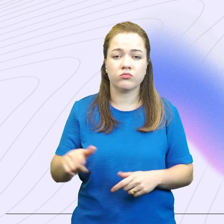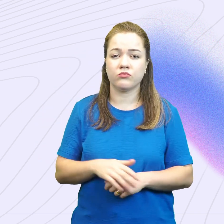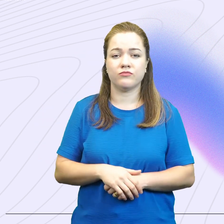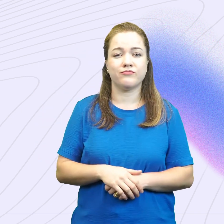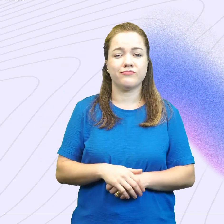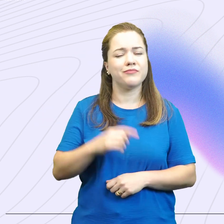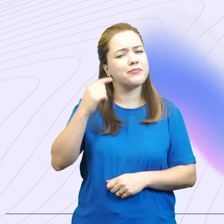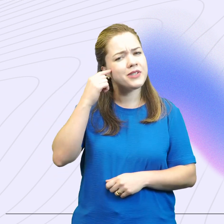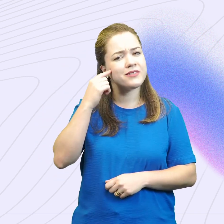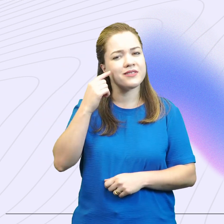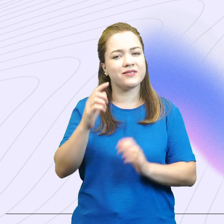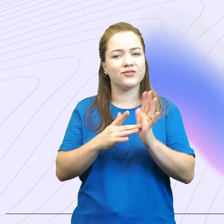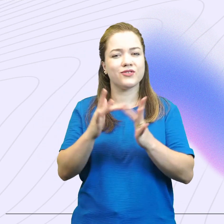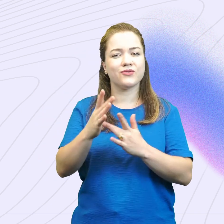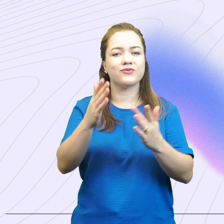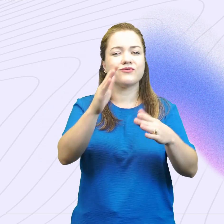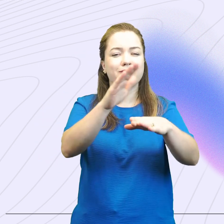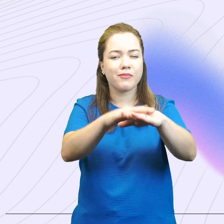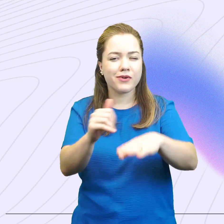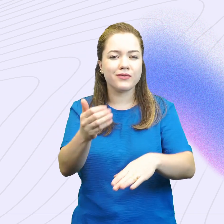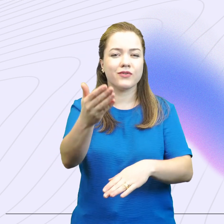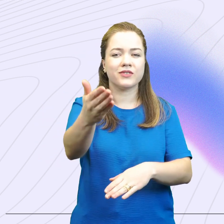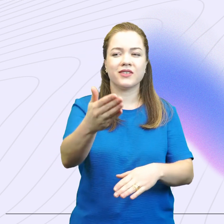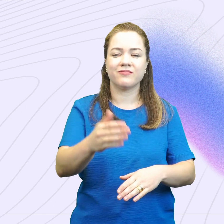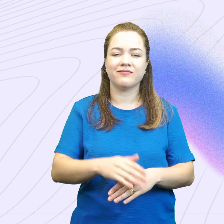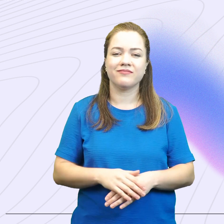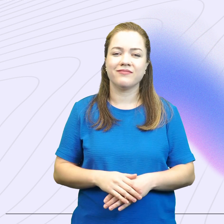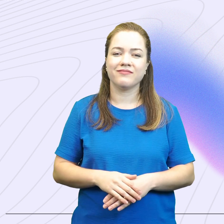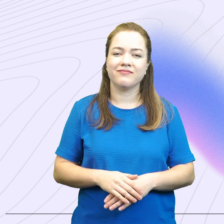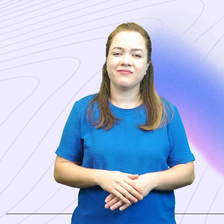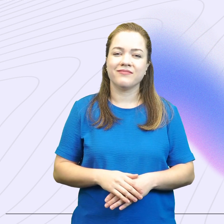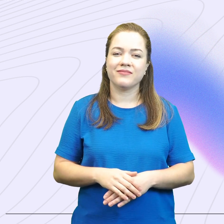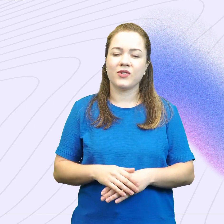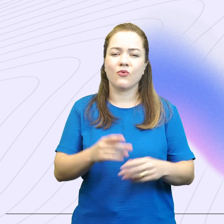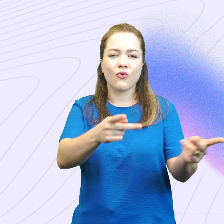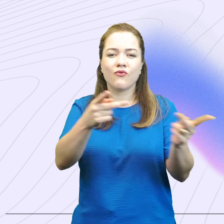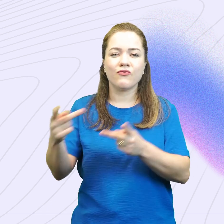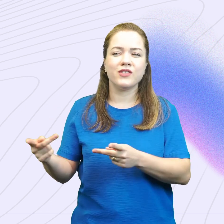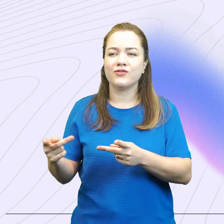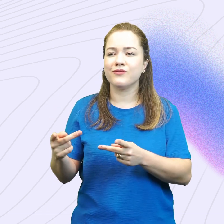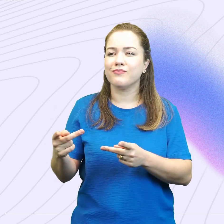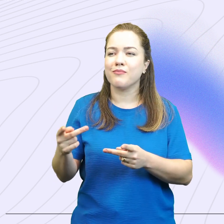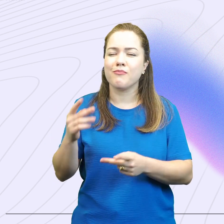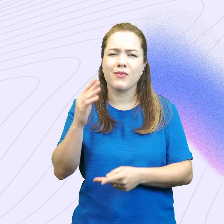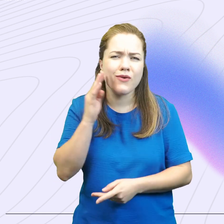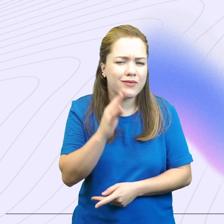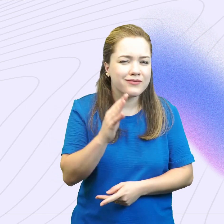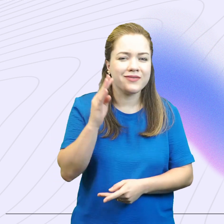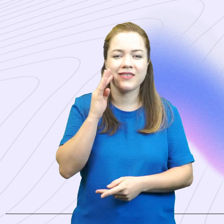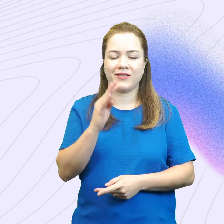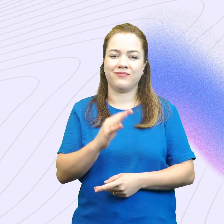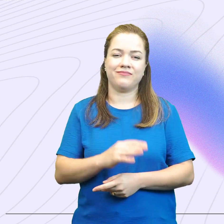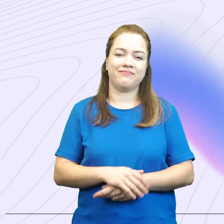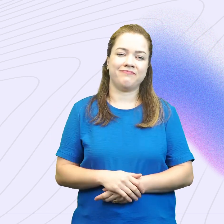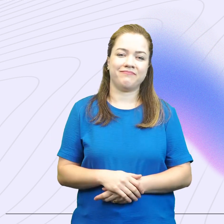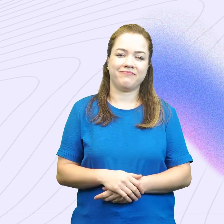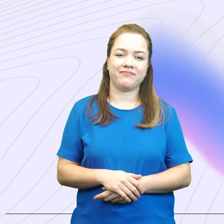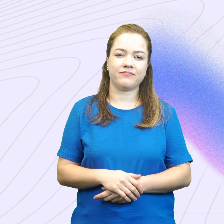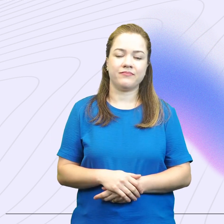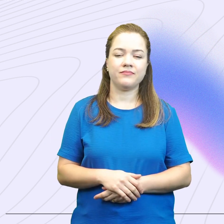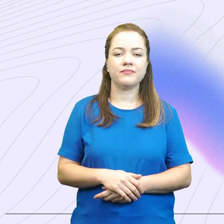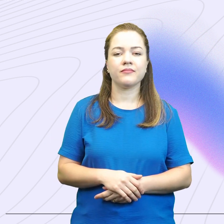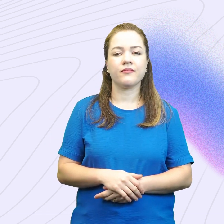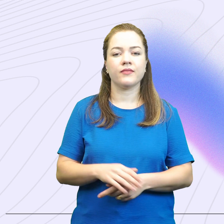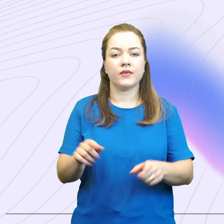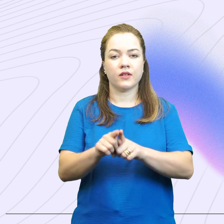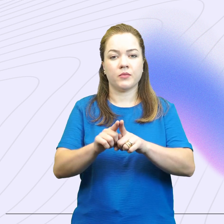te chamando para algo sensacional. Não coloque limite àquilo que Deus quer fazer. O texto de João 4,14 fala,